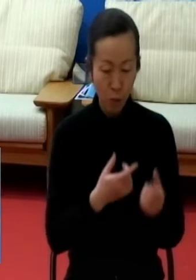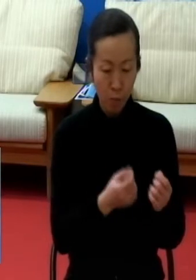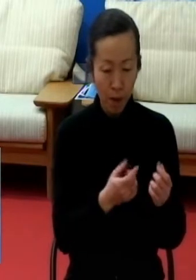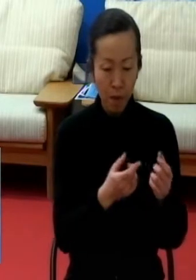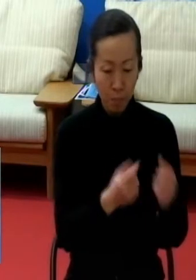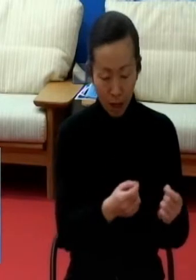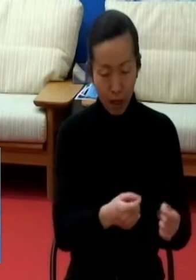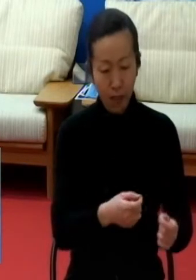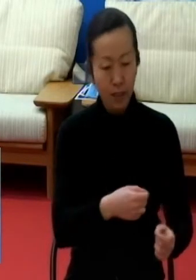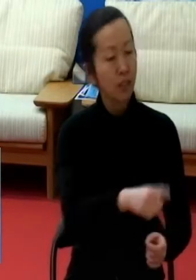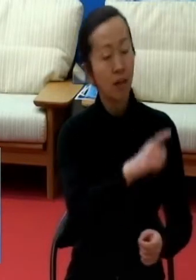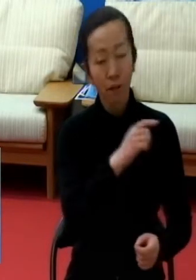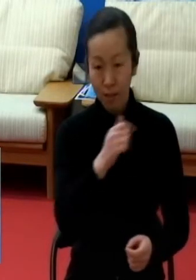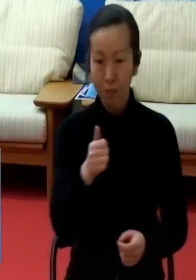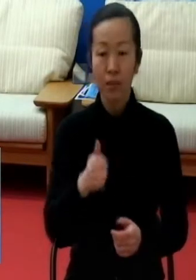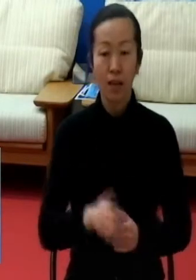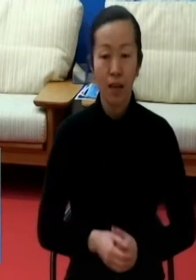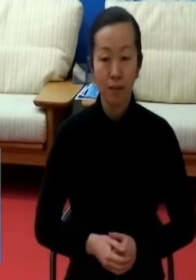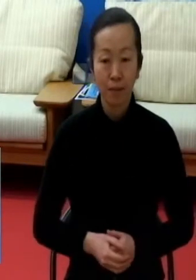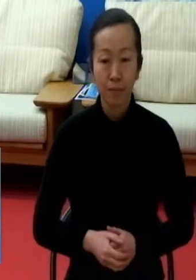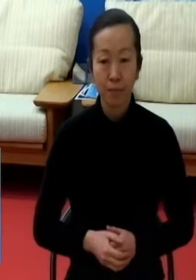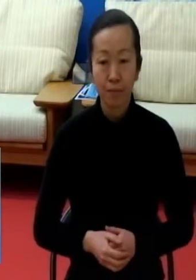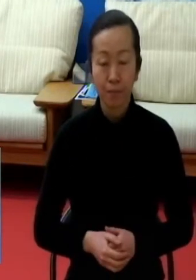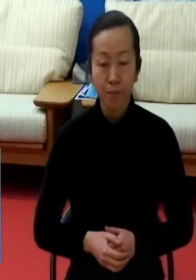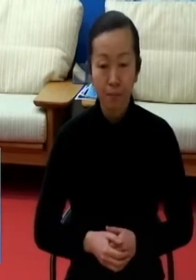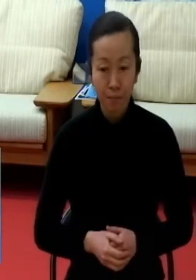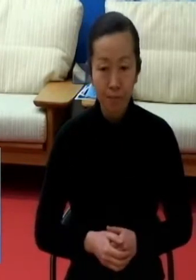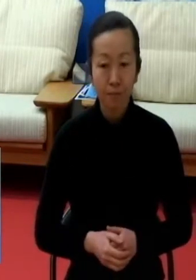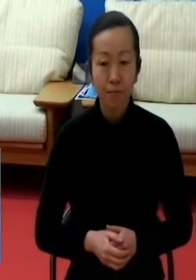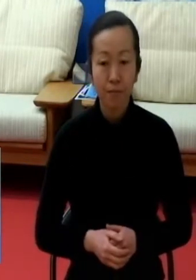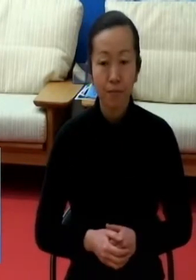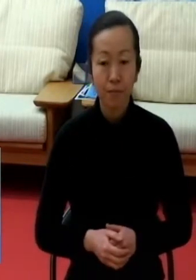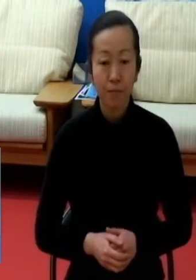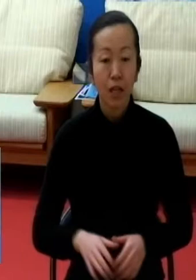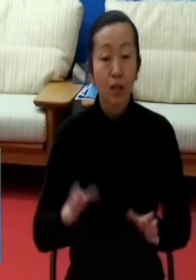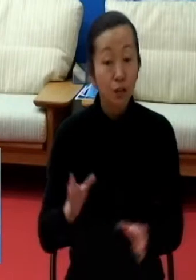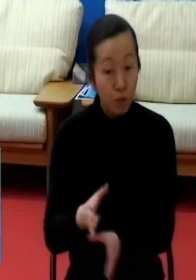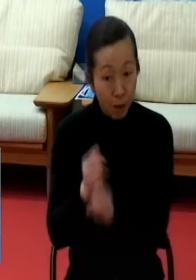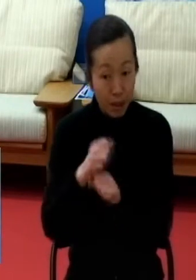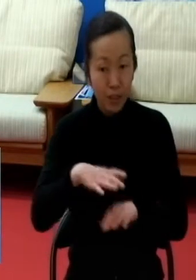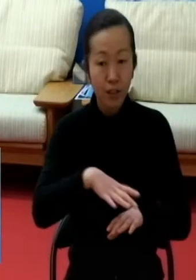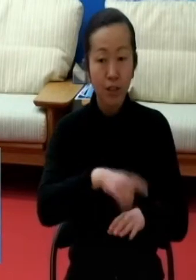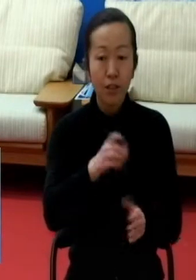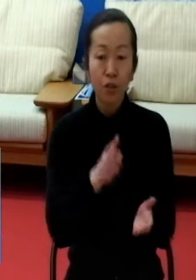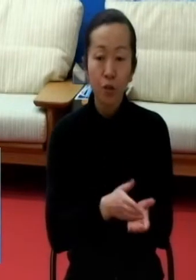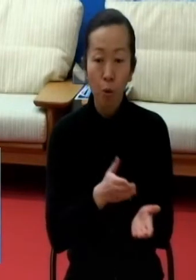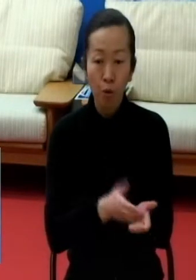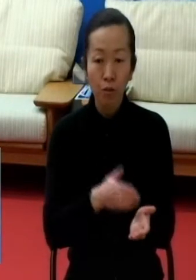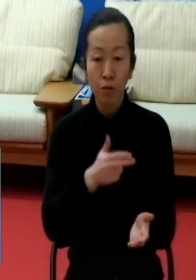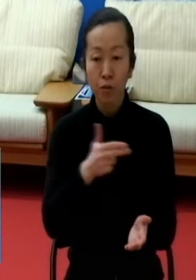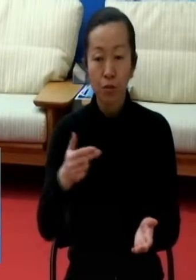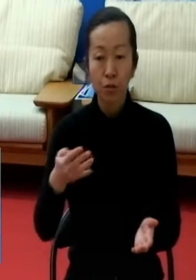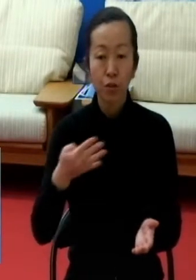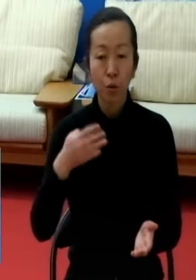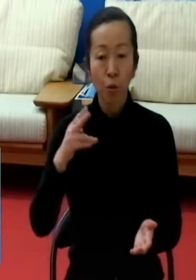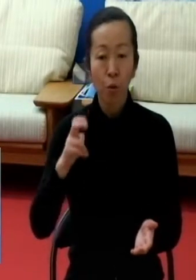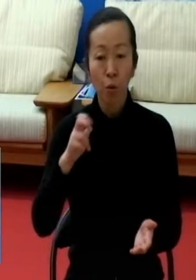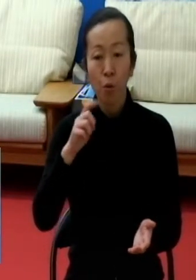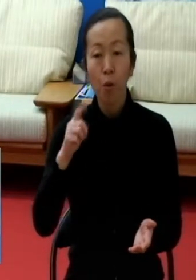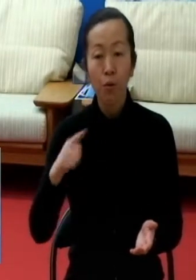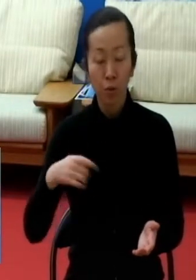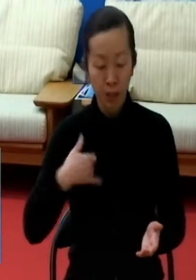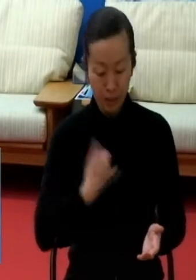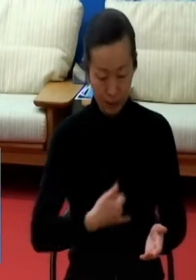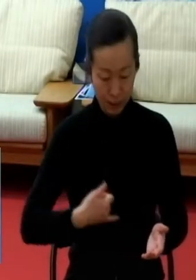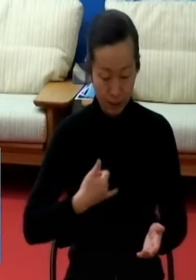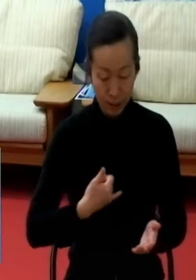꼭 필요하지만 서론 인생에서 머물러 서 있으면 안 된다는 것입니다. つまり上論は必要なんですけれども、上論の人生の中でとど